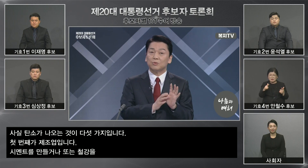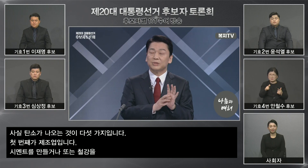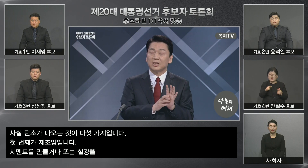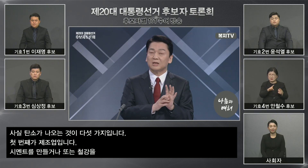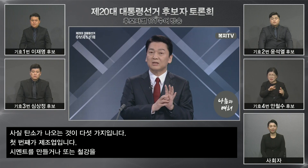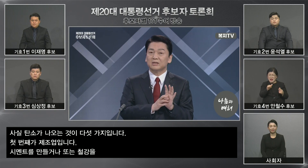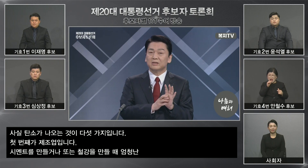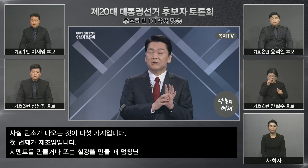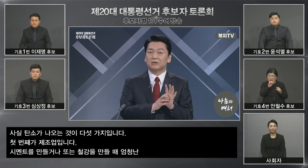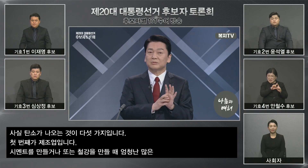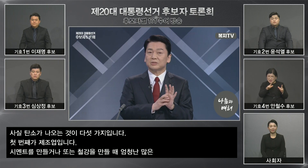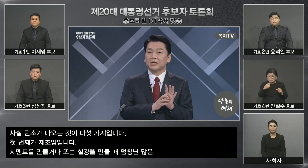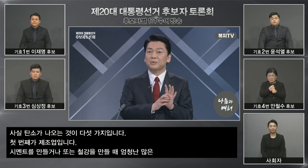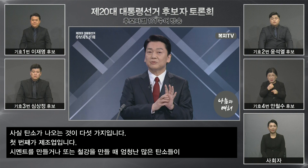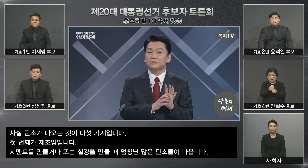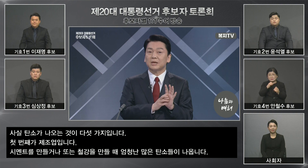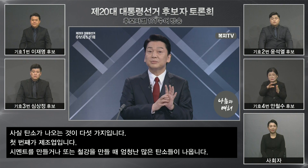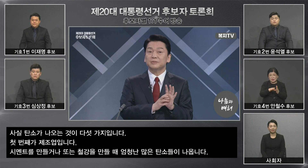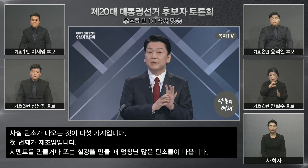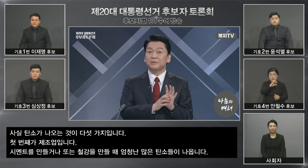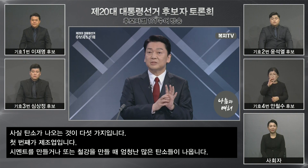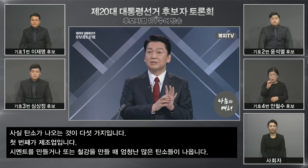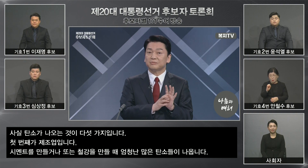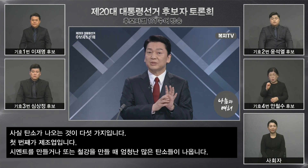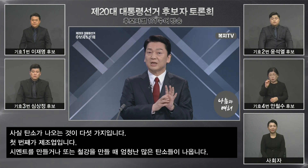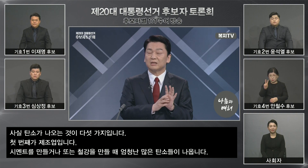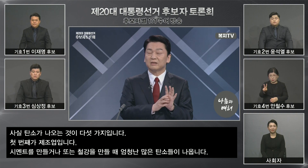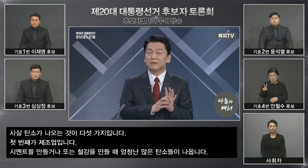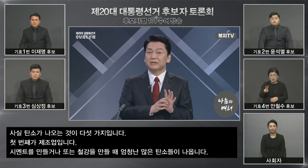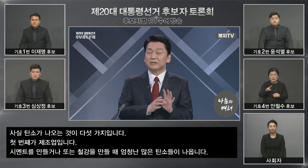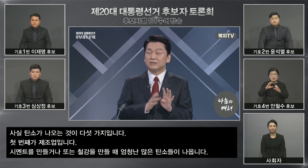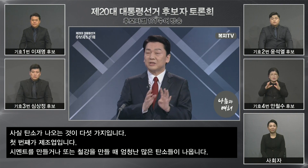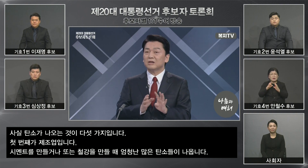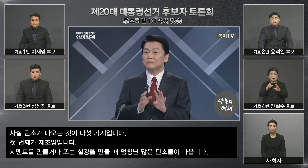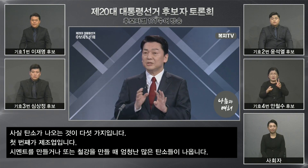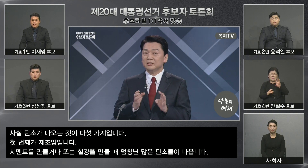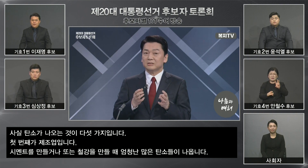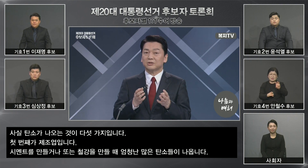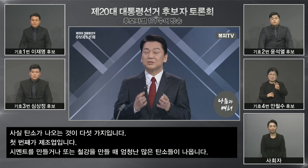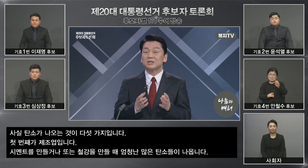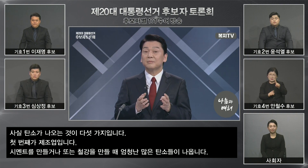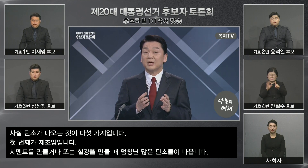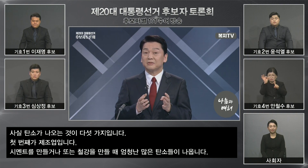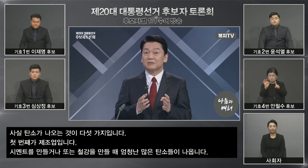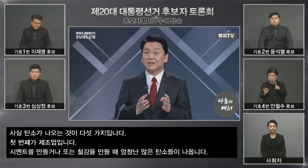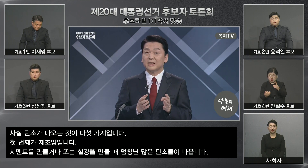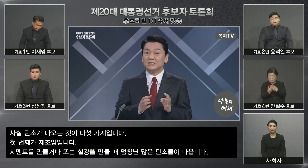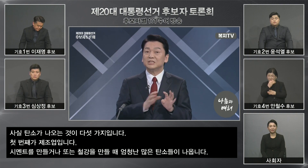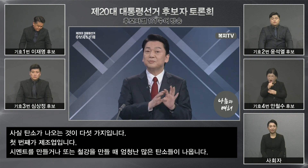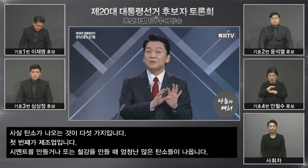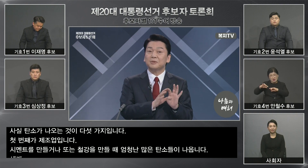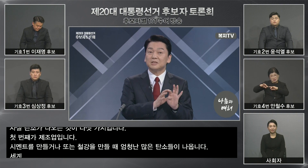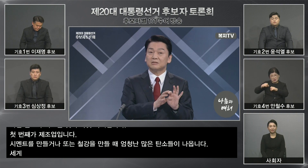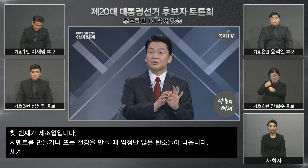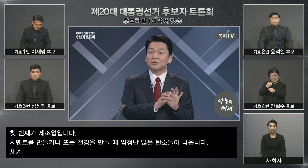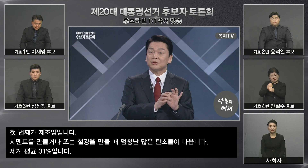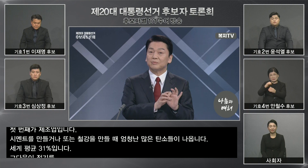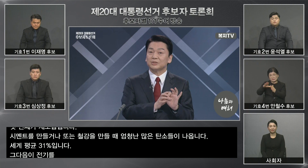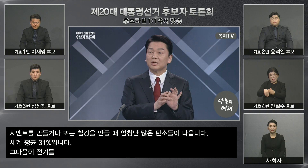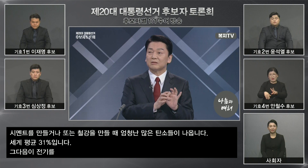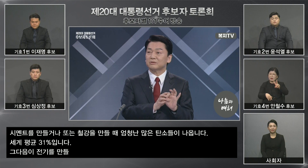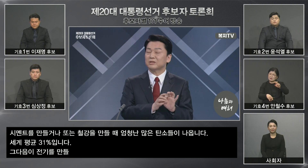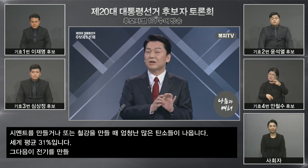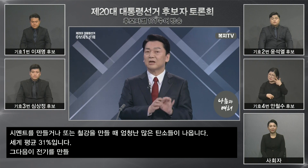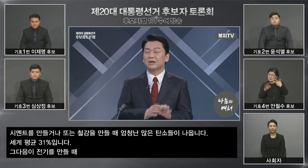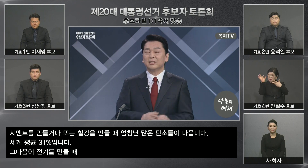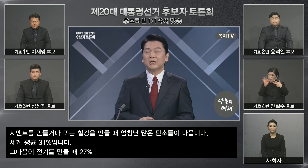탄소들이 나옵니다. 세계 평균 31%입니다. 그 다음이 전기를 만들 때 27% 정도